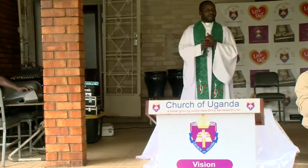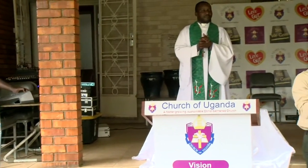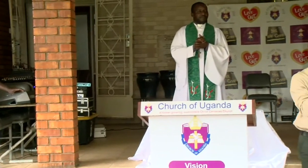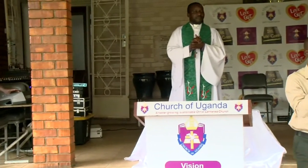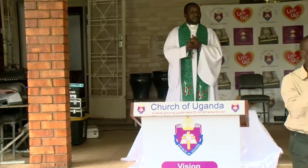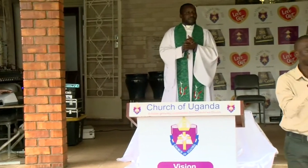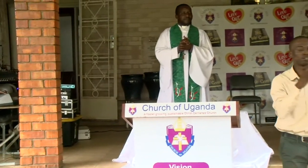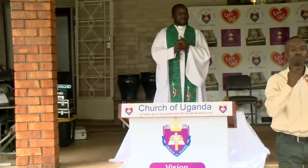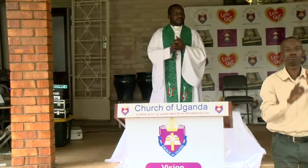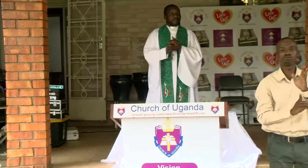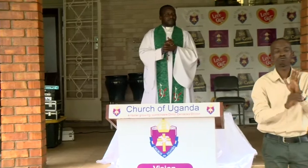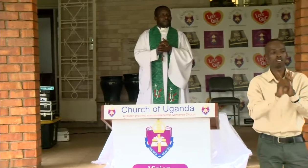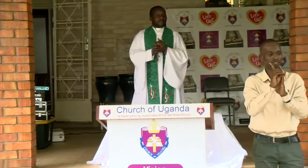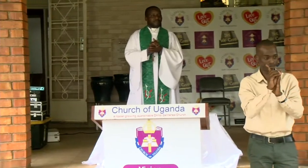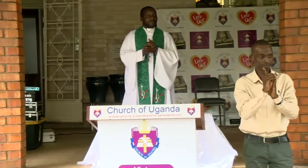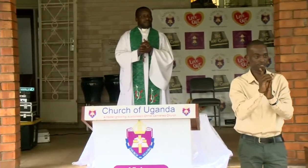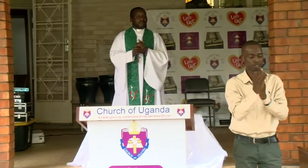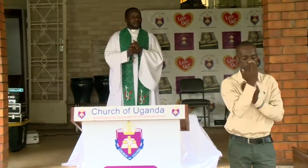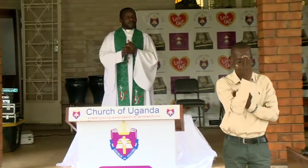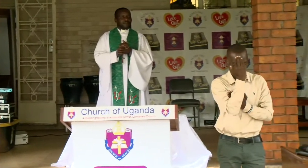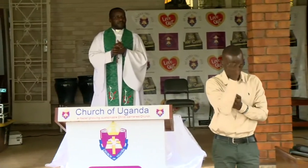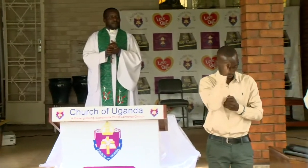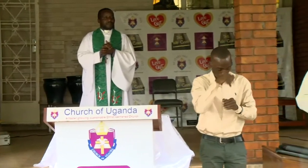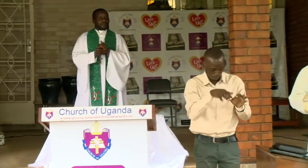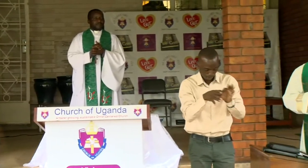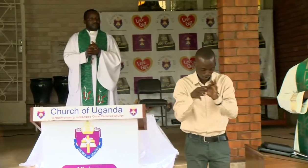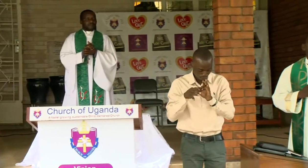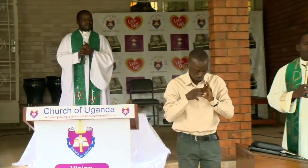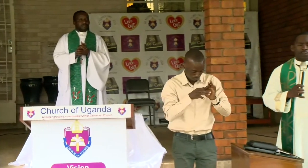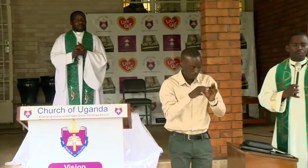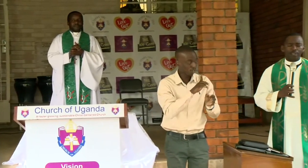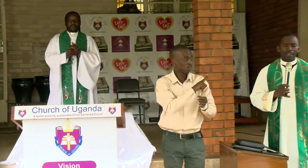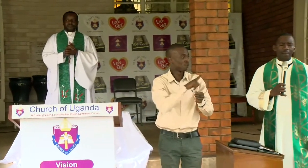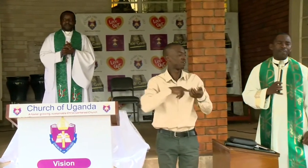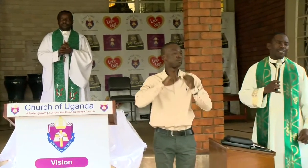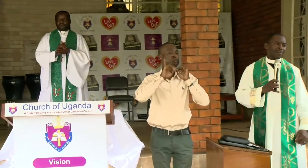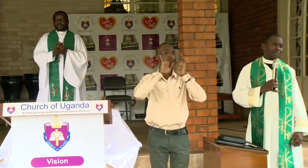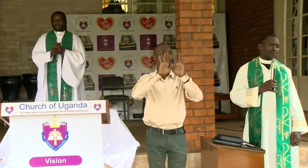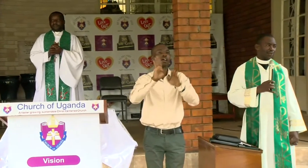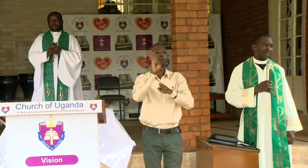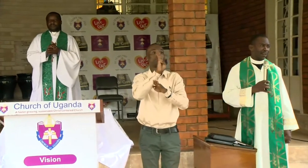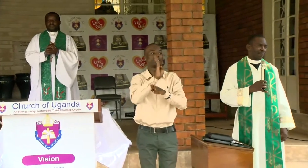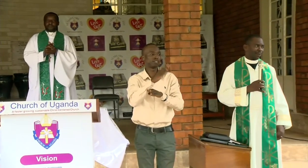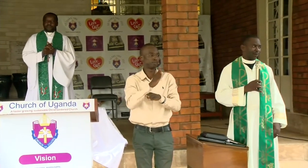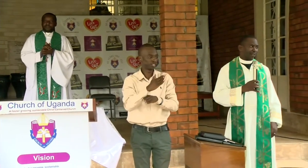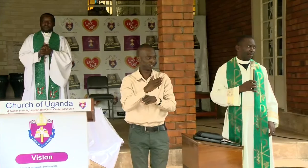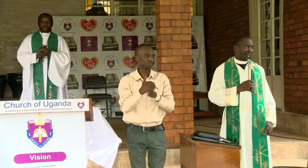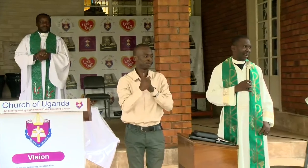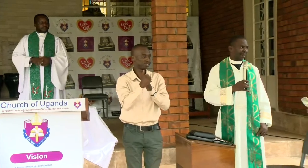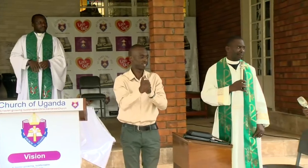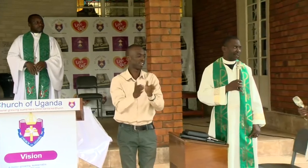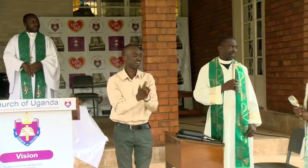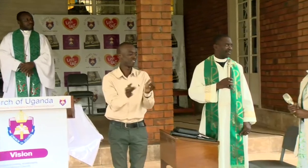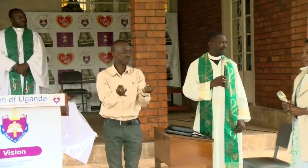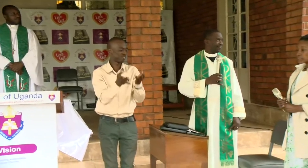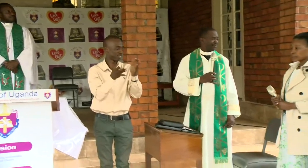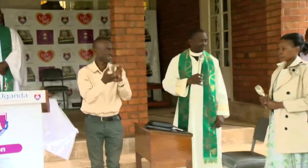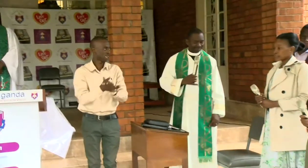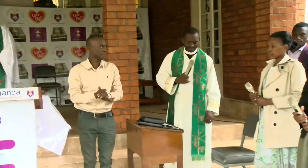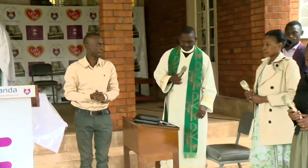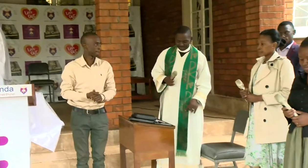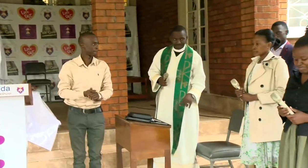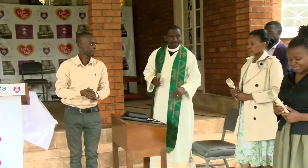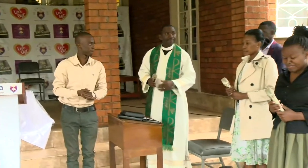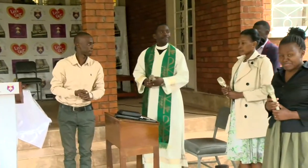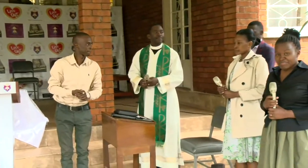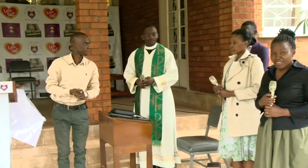ne mukukula. Mu bwetoowaze tusobola okubeera obumu. Mukama watuwere nnyo omukisa nga Bethesda Ministry batukulembera. Hallelujah.